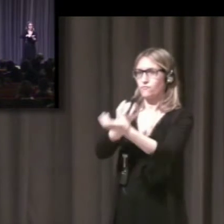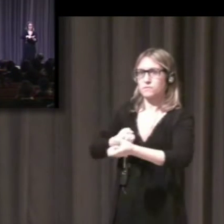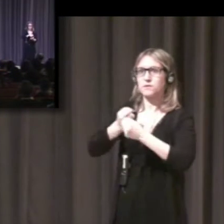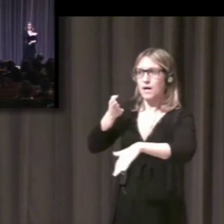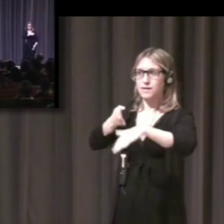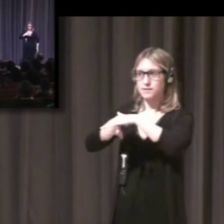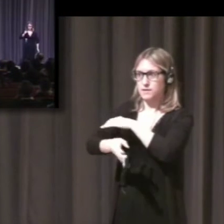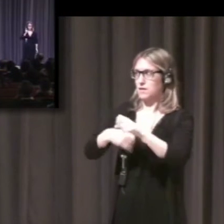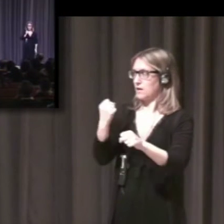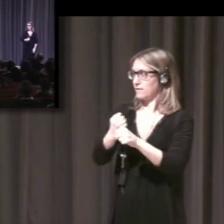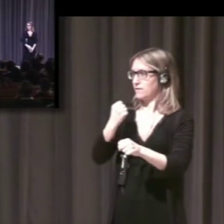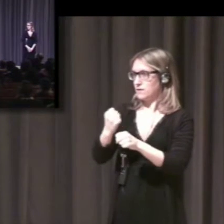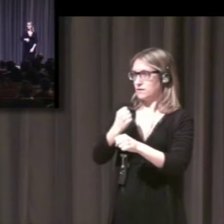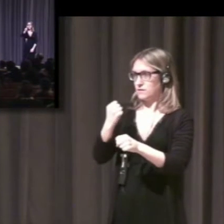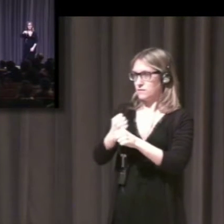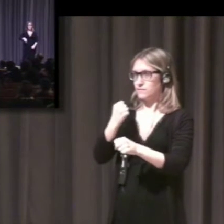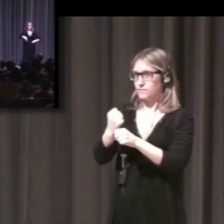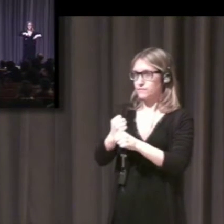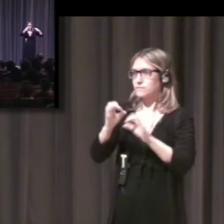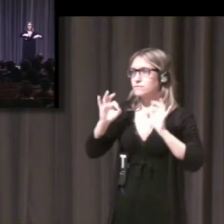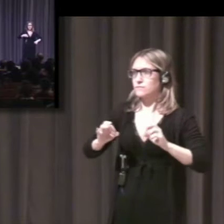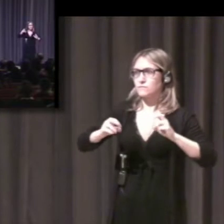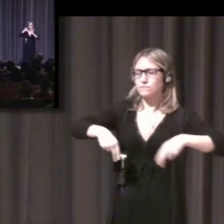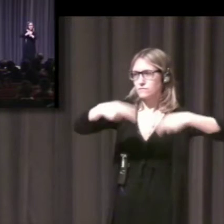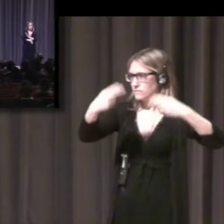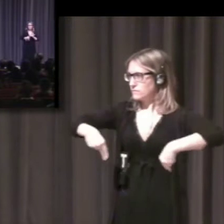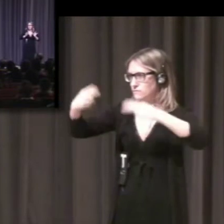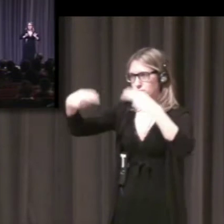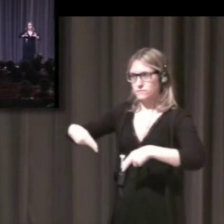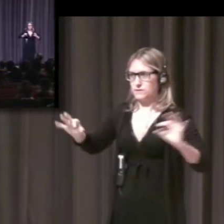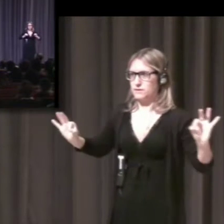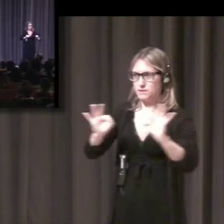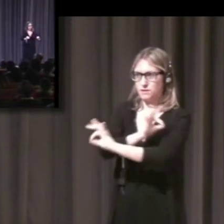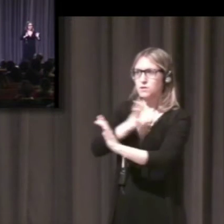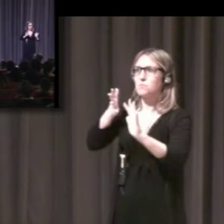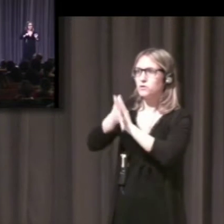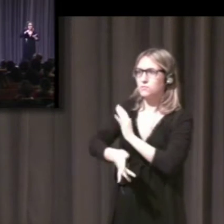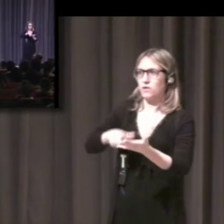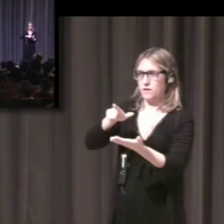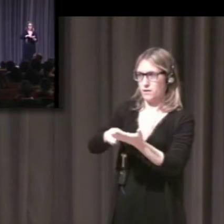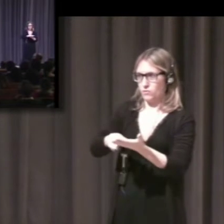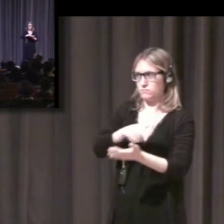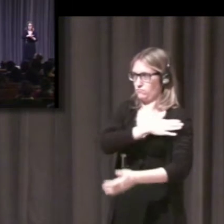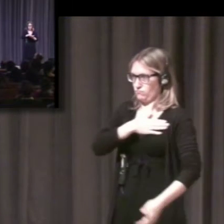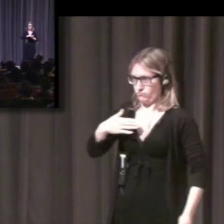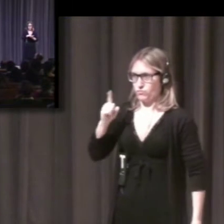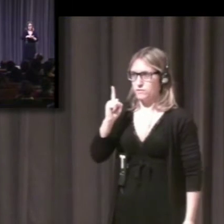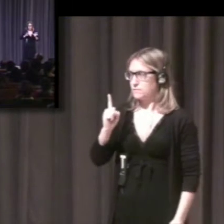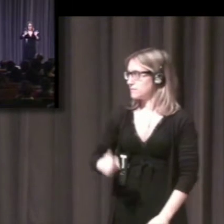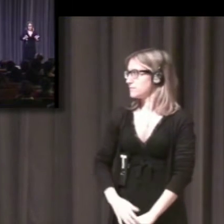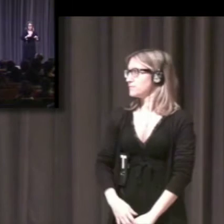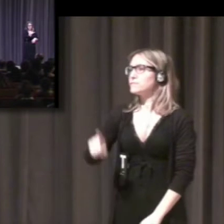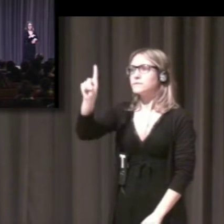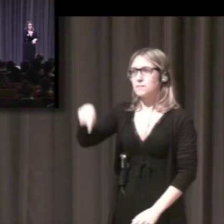Tampoc per raó de no poder utilitzar la llengua de signes les